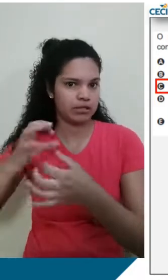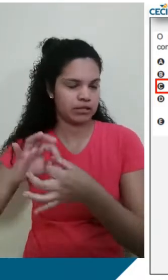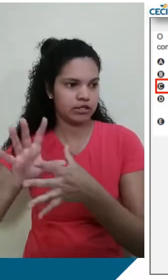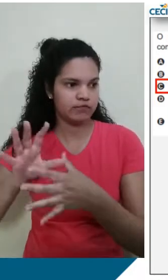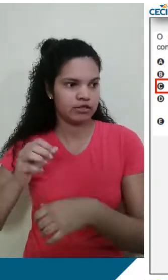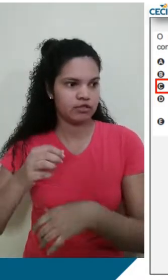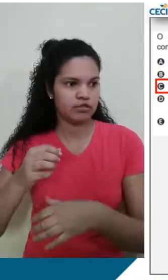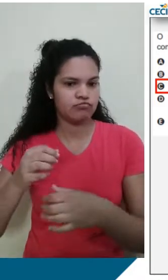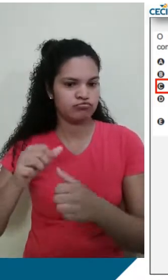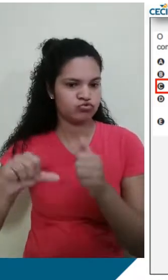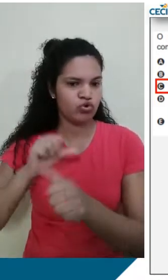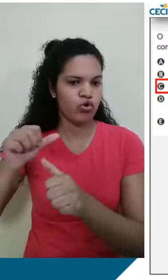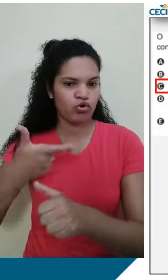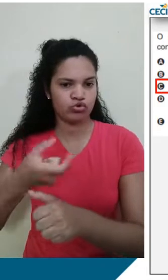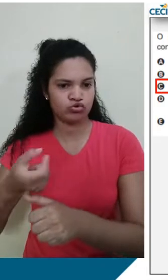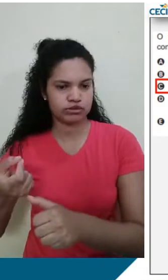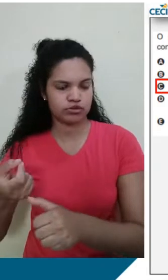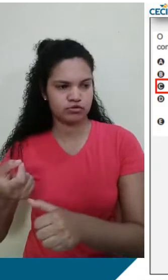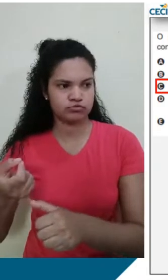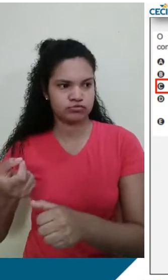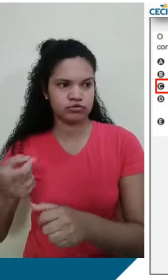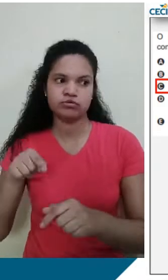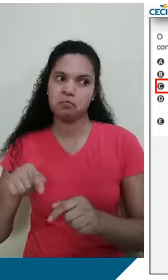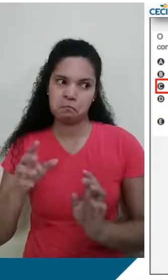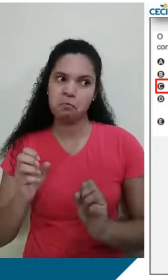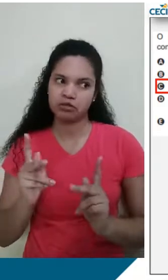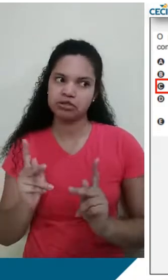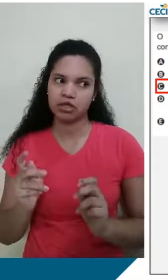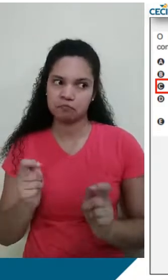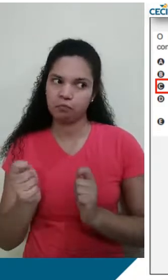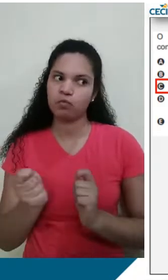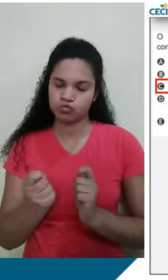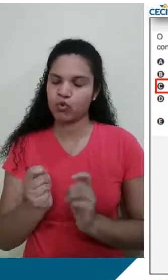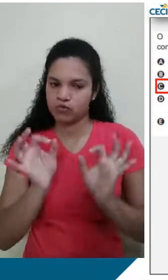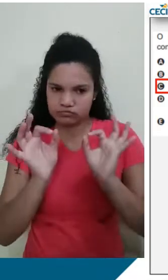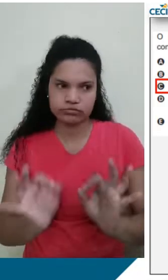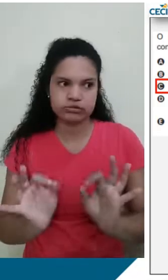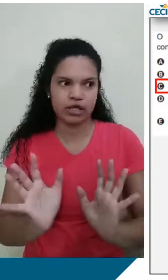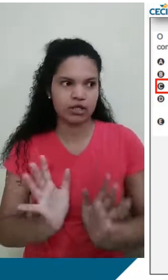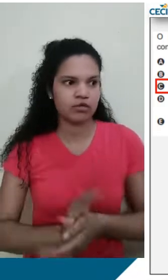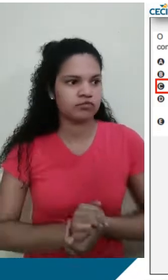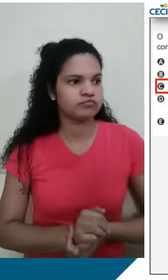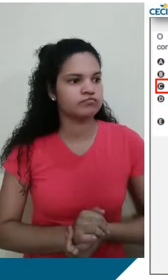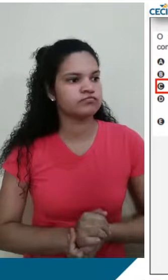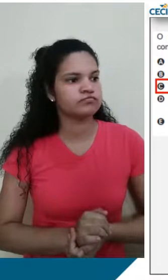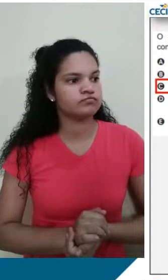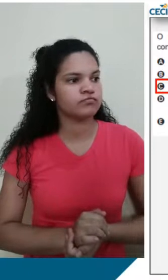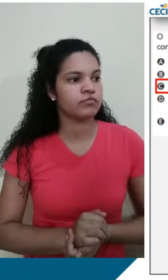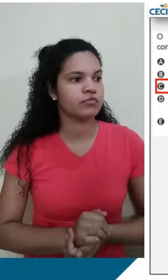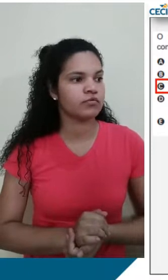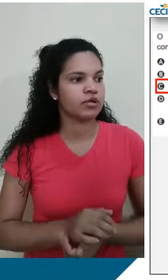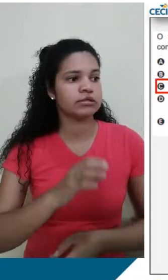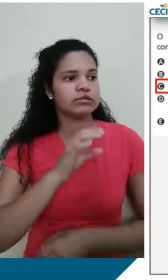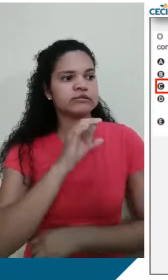por metro quadrado. Então a predação dos peixes realmente controlou a densidade dos mexilhões. A alternativa C